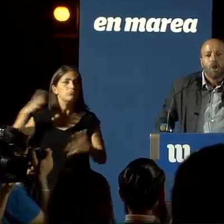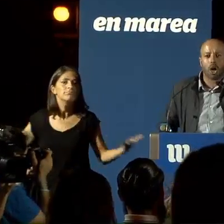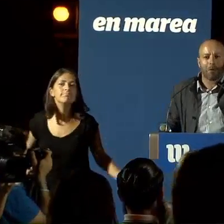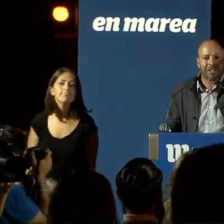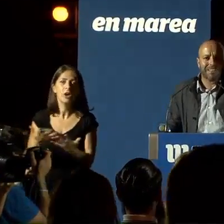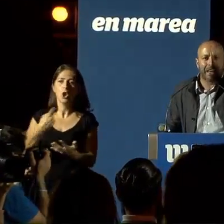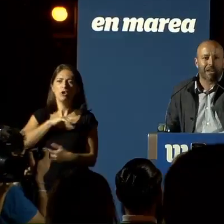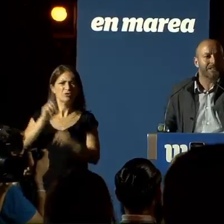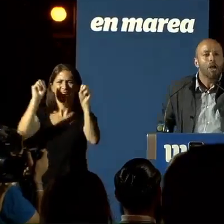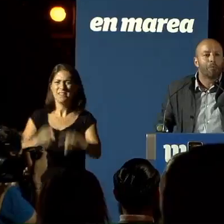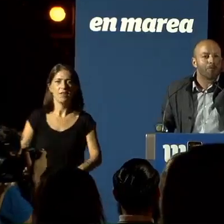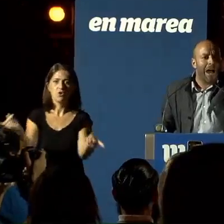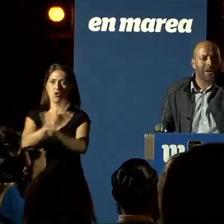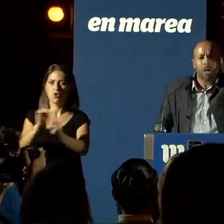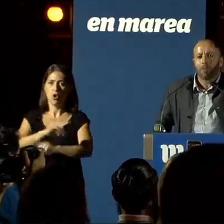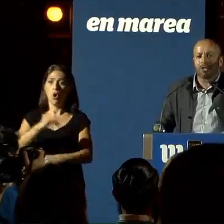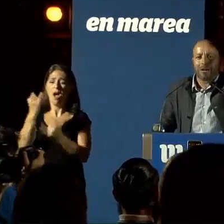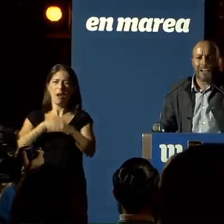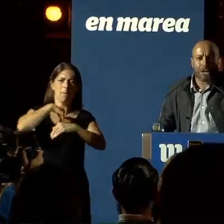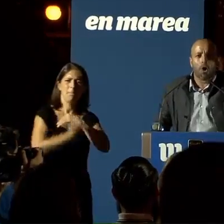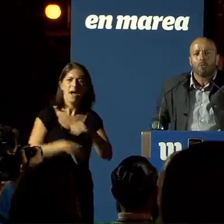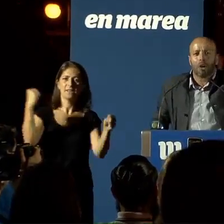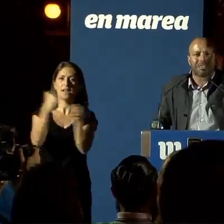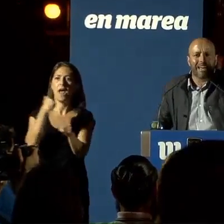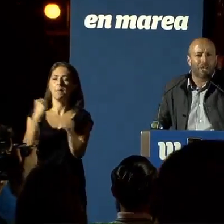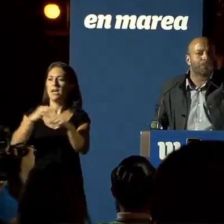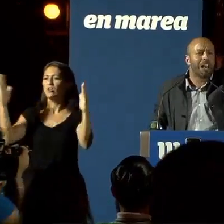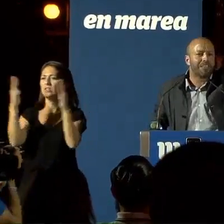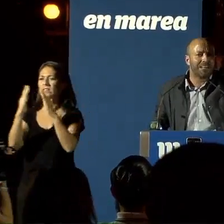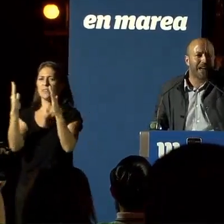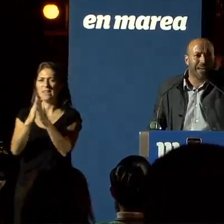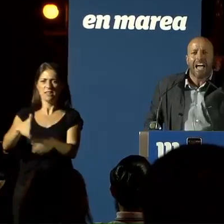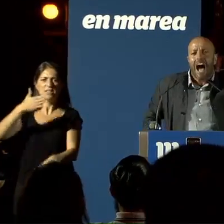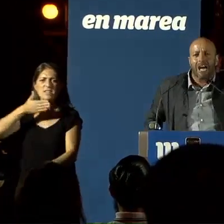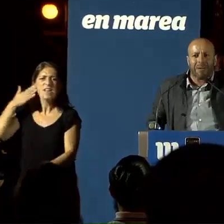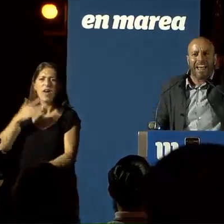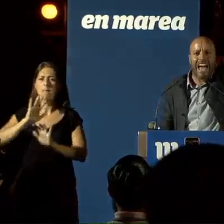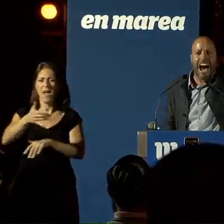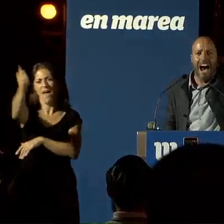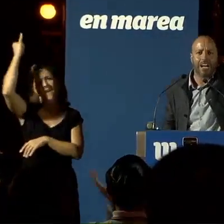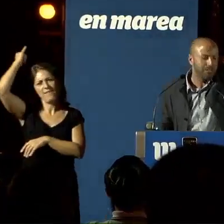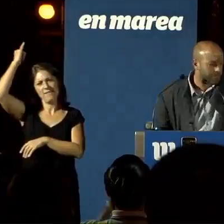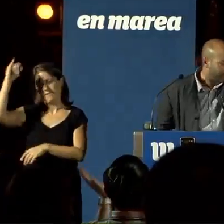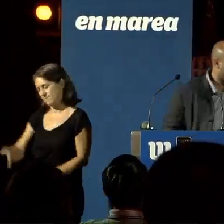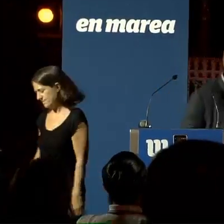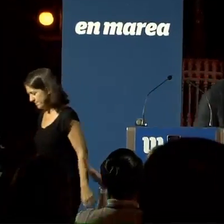adiante. Non vos rindades polo pan, polo traballo, polo teito, pola dignidade. Hai